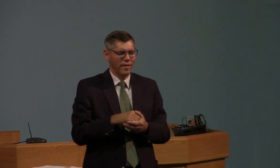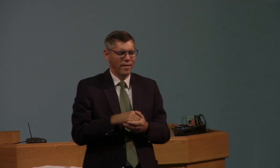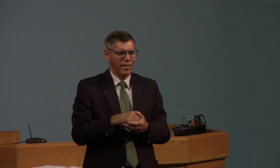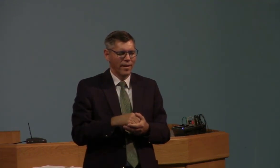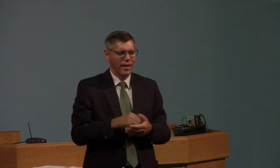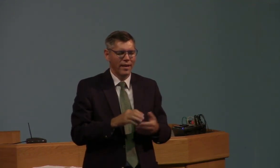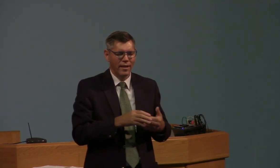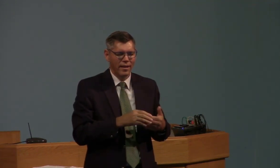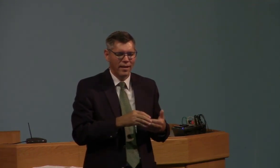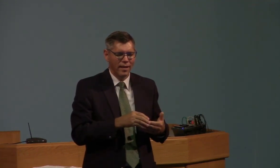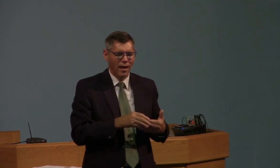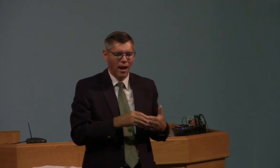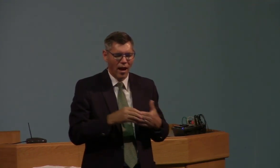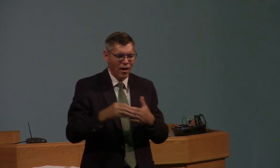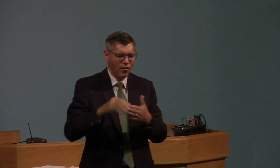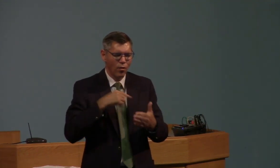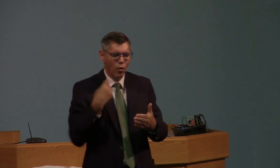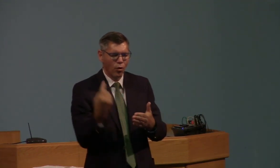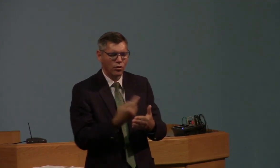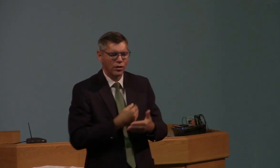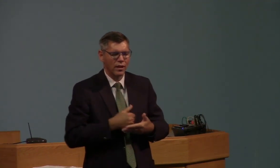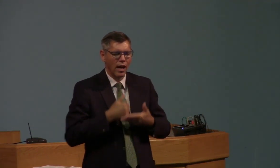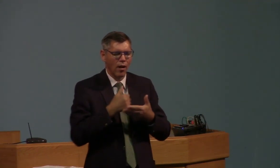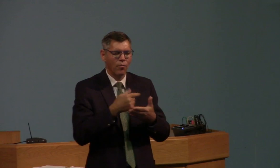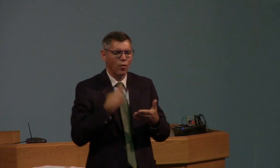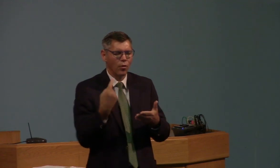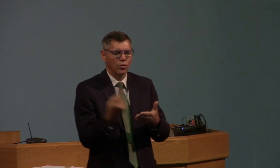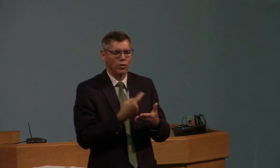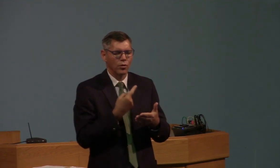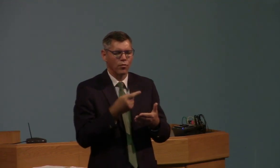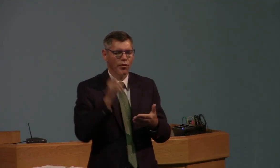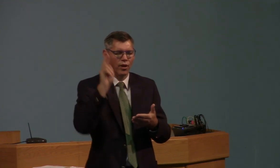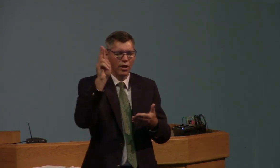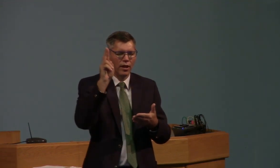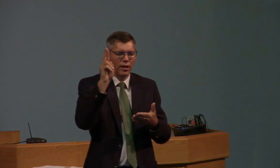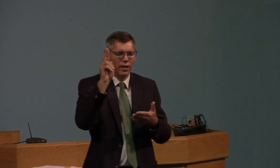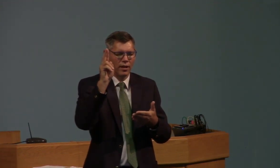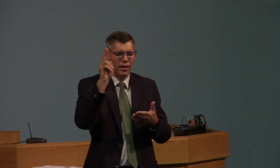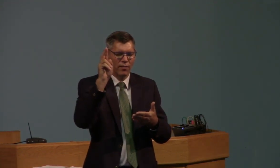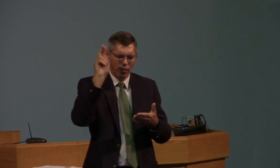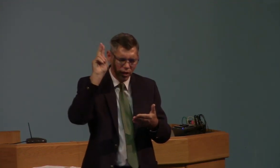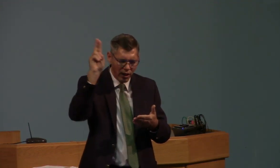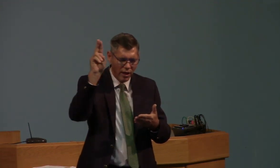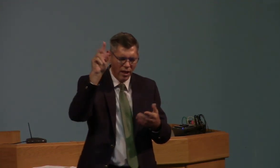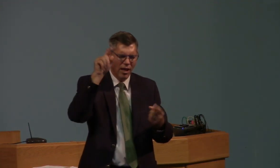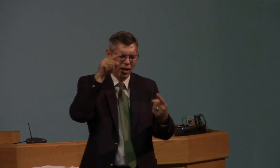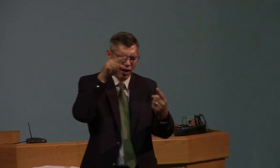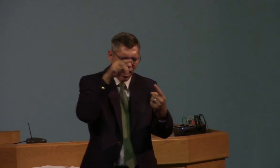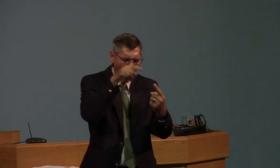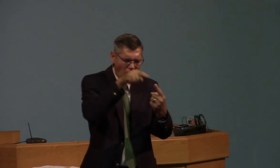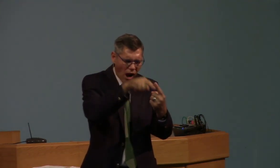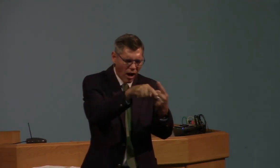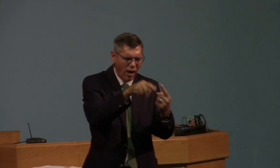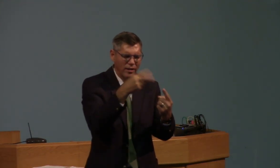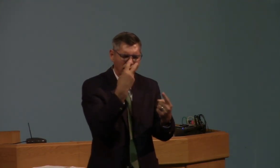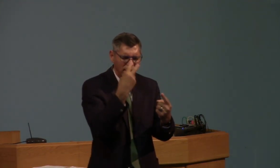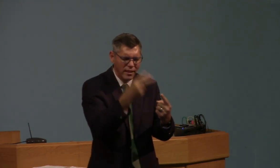en lei vir ons en help vir ons om vir U raak te sien